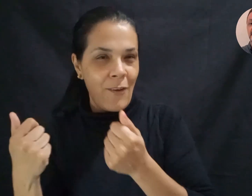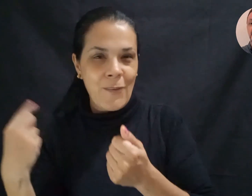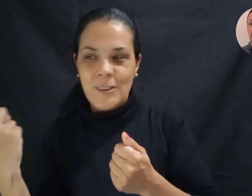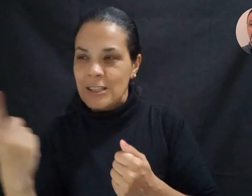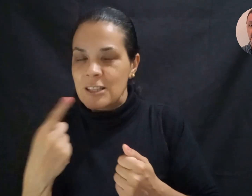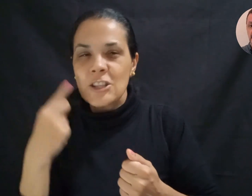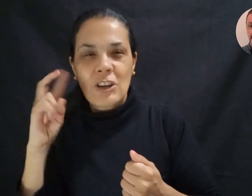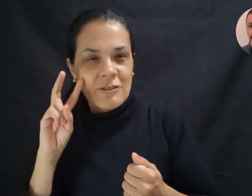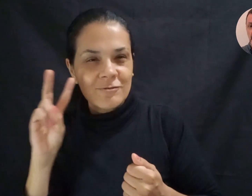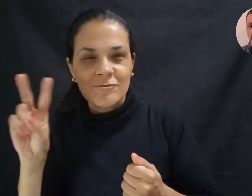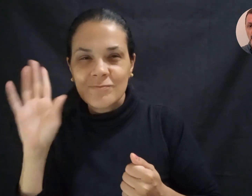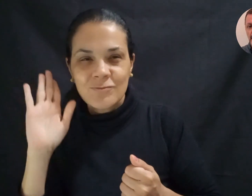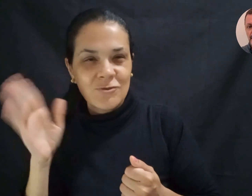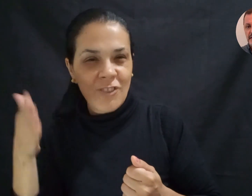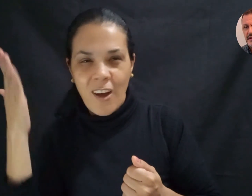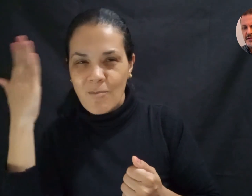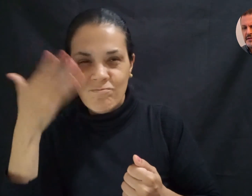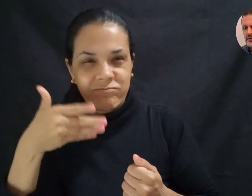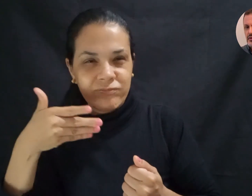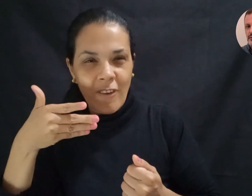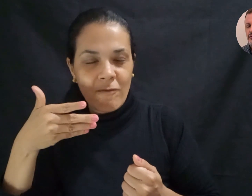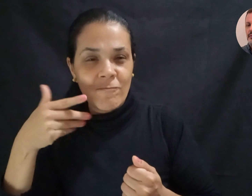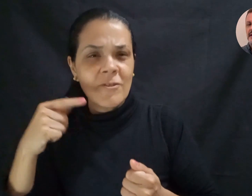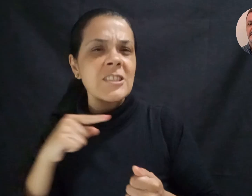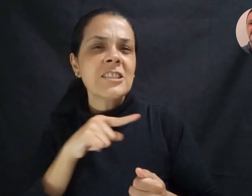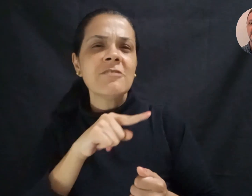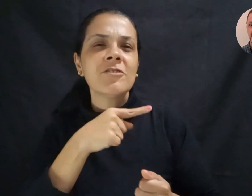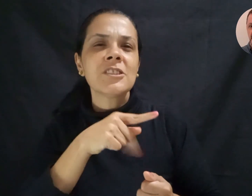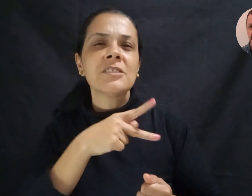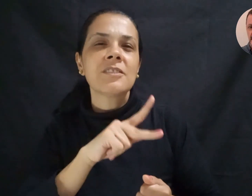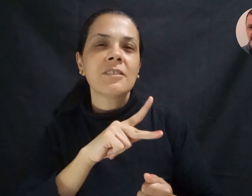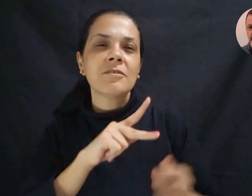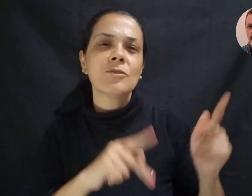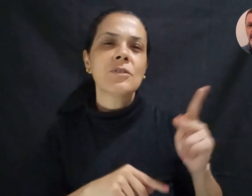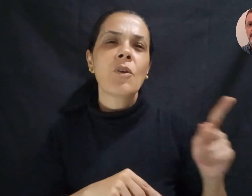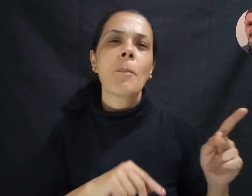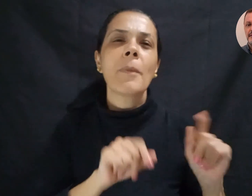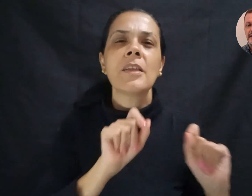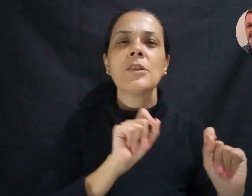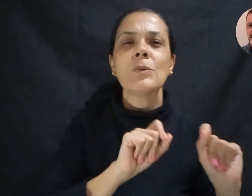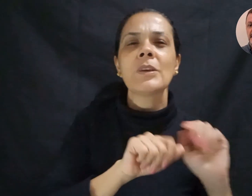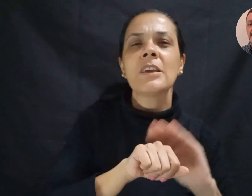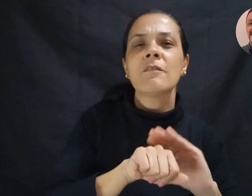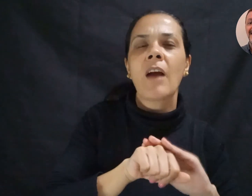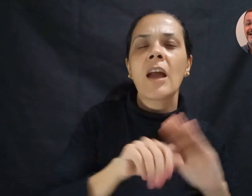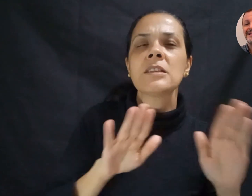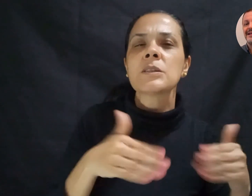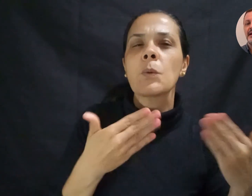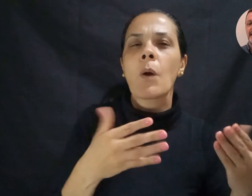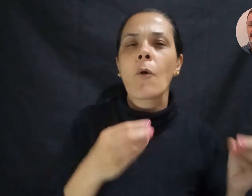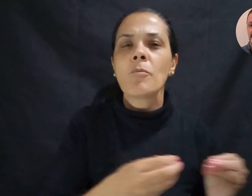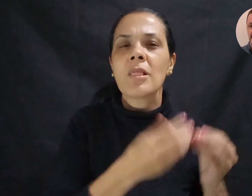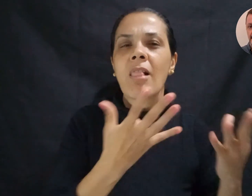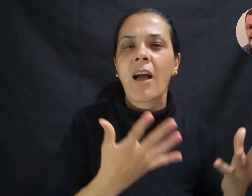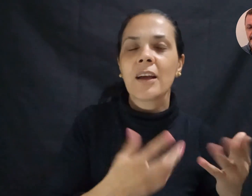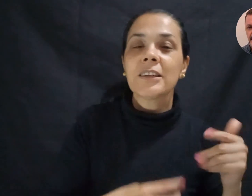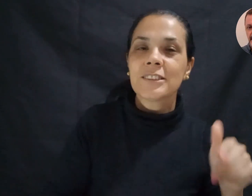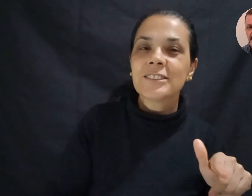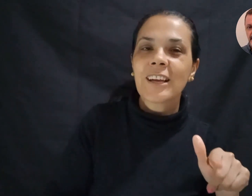somos testemunhas. O que vocês têm a dizer sobre o mestre de vocês? O que ele pode fazer? Que milagres ele